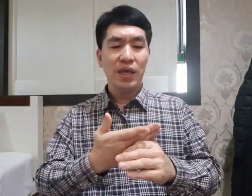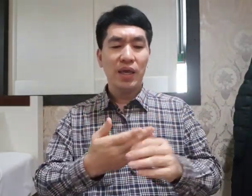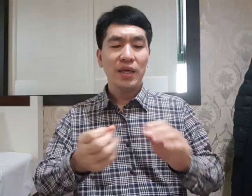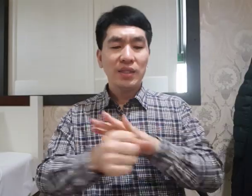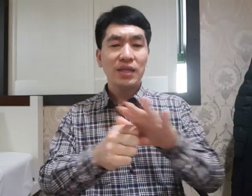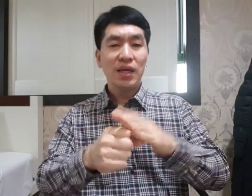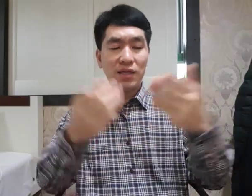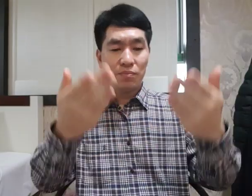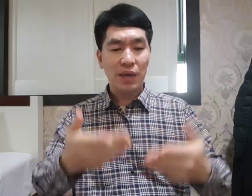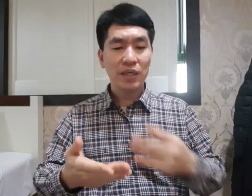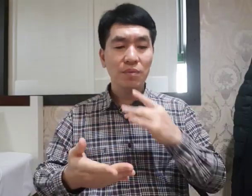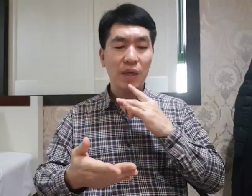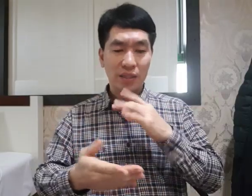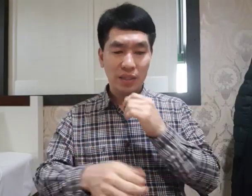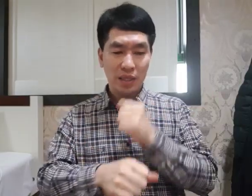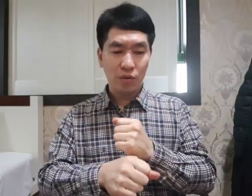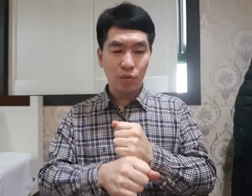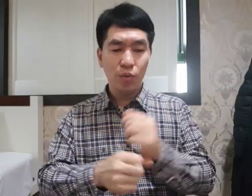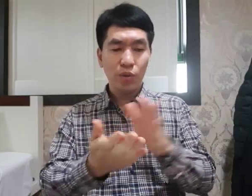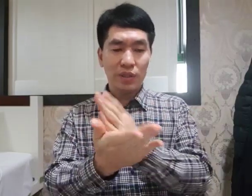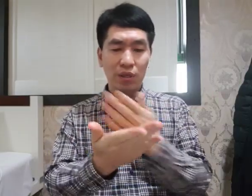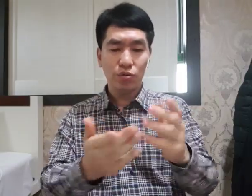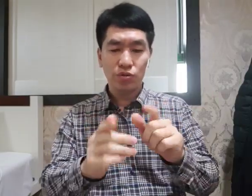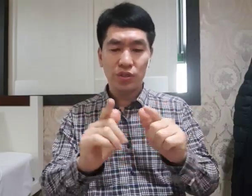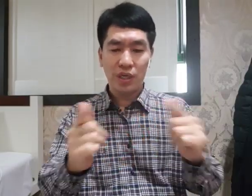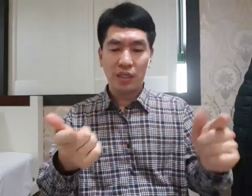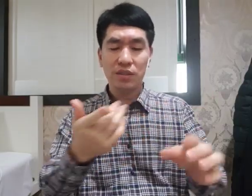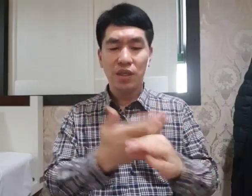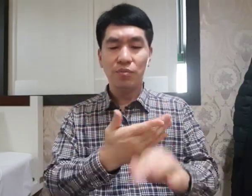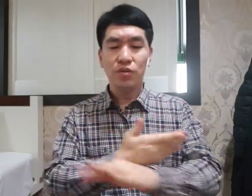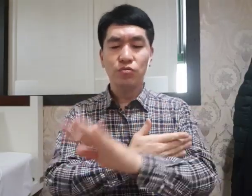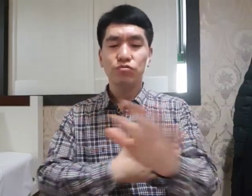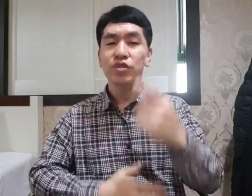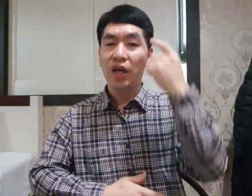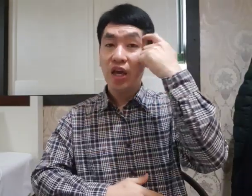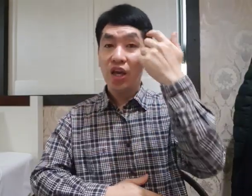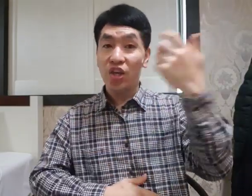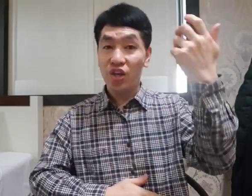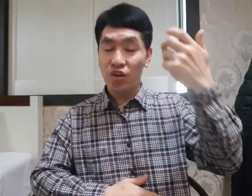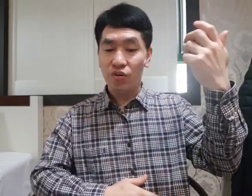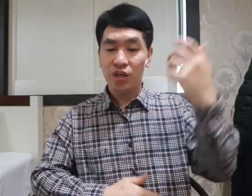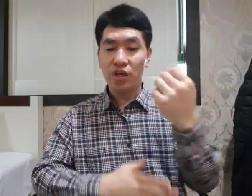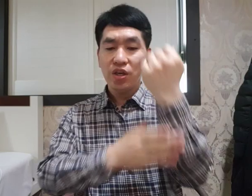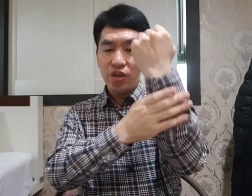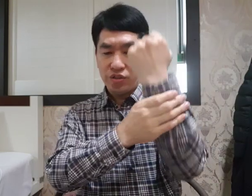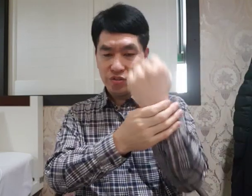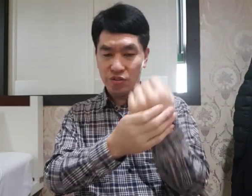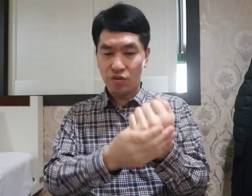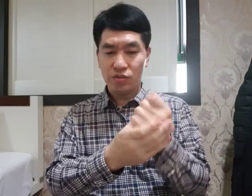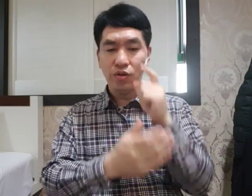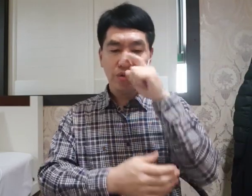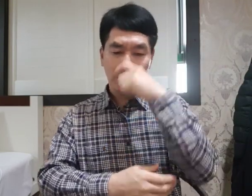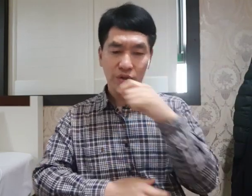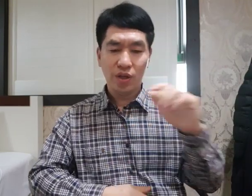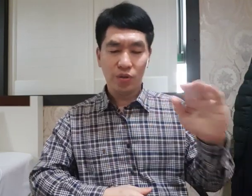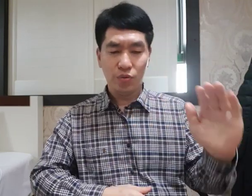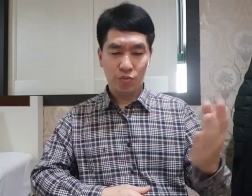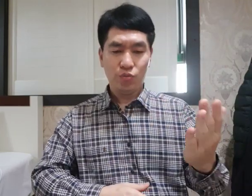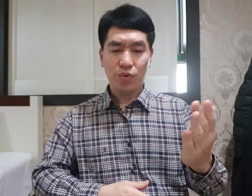만약에 사랑을 받기만 하고 나눠주지 않는다면 우리의 영이 썩어서 그렇게